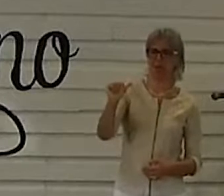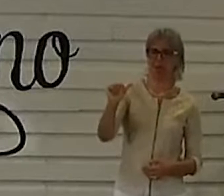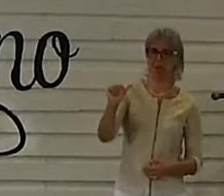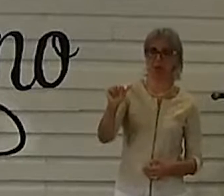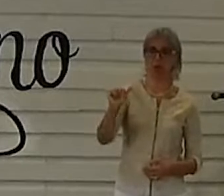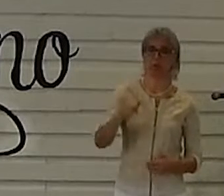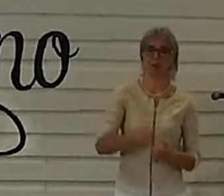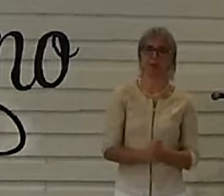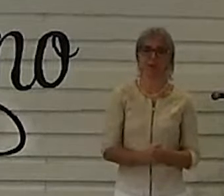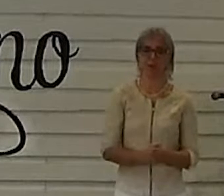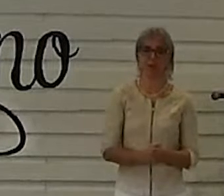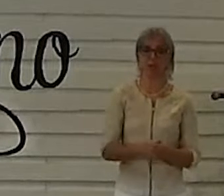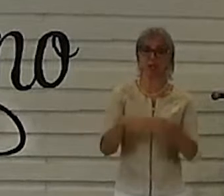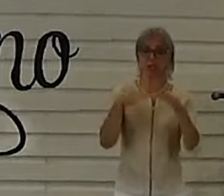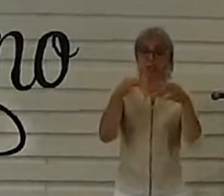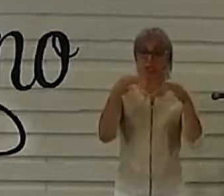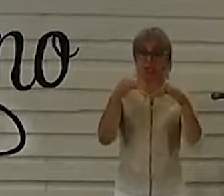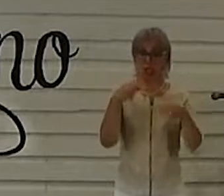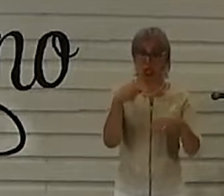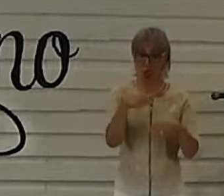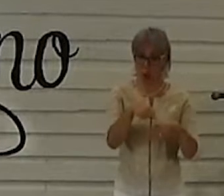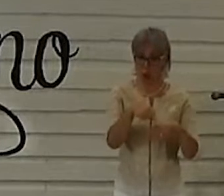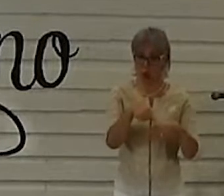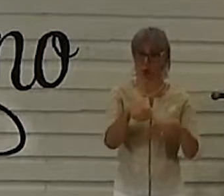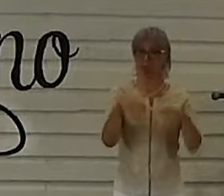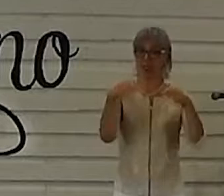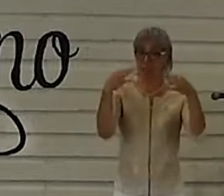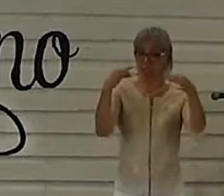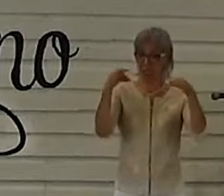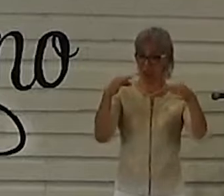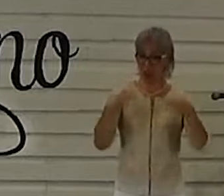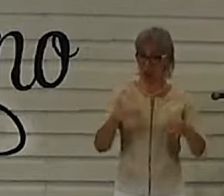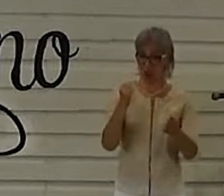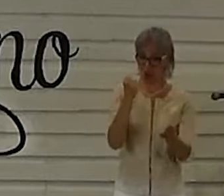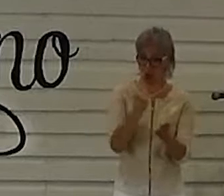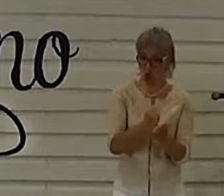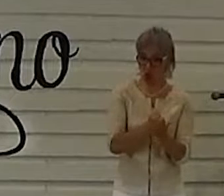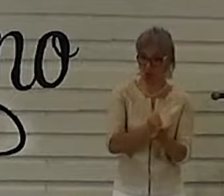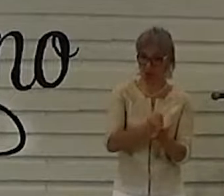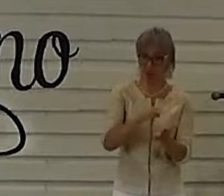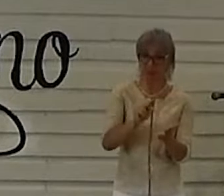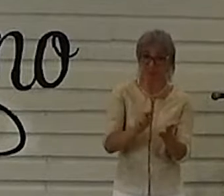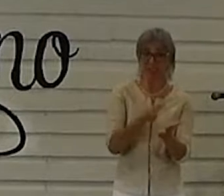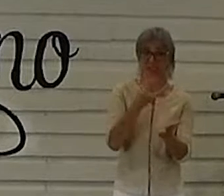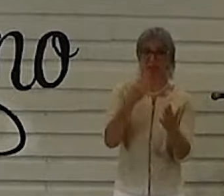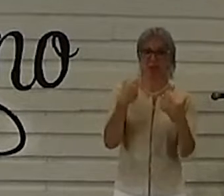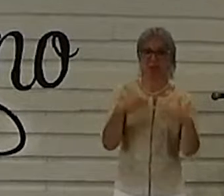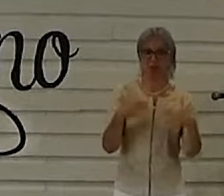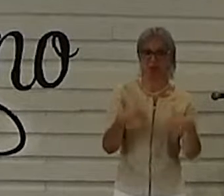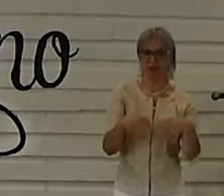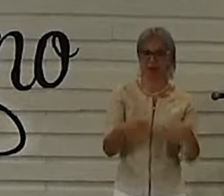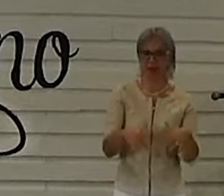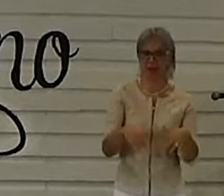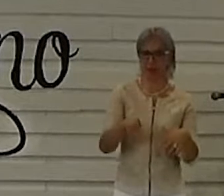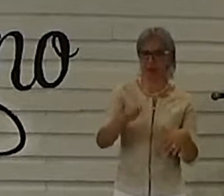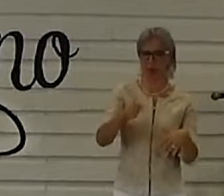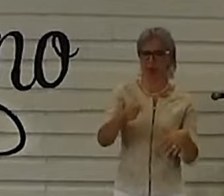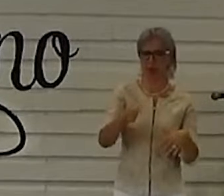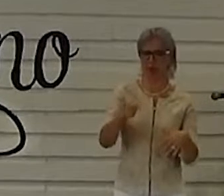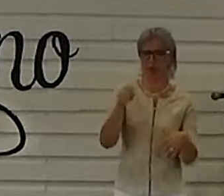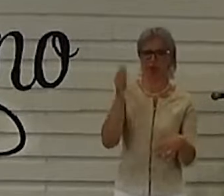lapidazione per Stefano, primo martire, è stato Paolo. Era lì presente, perseguitava la